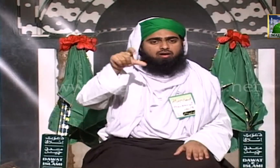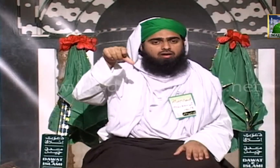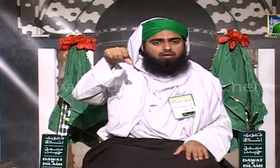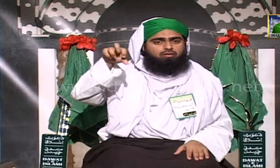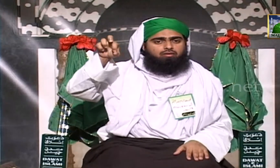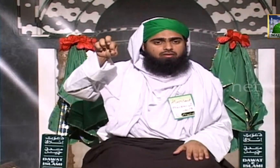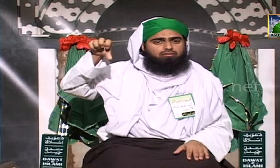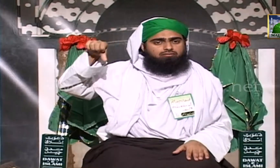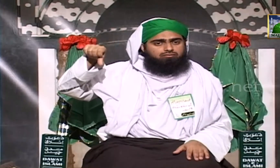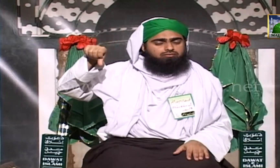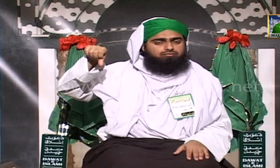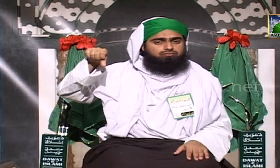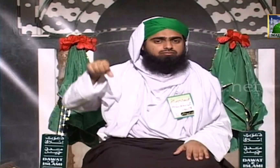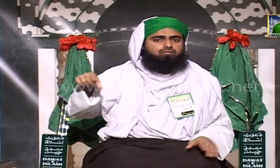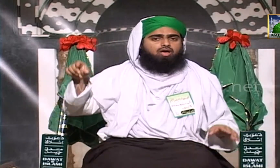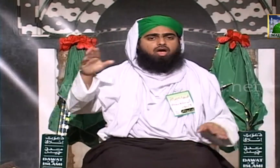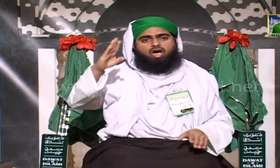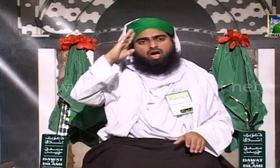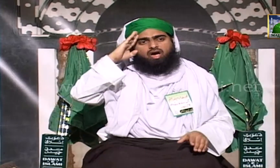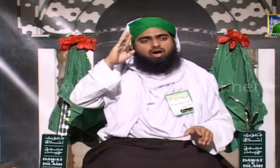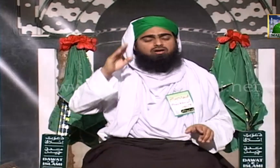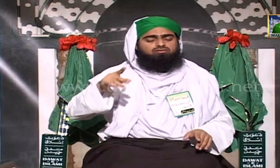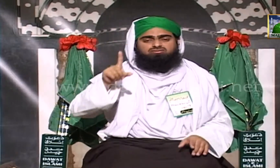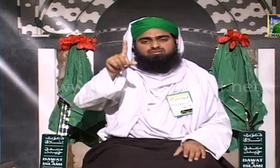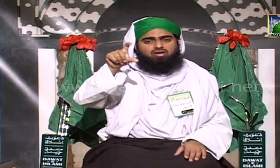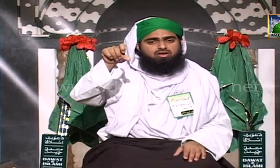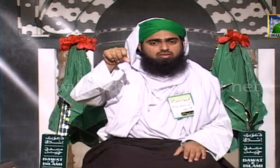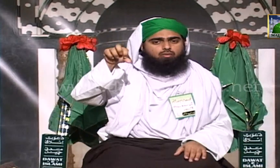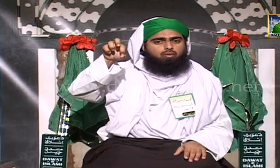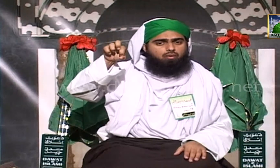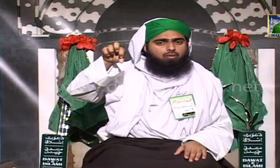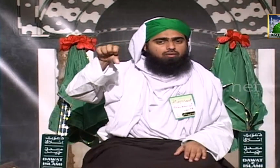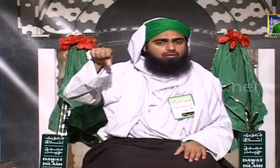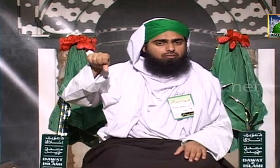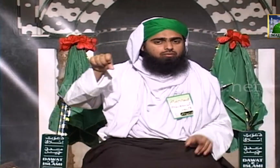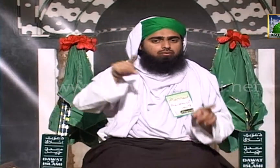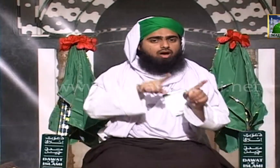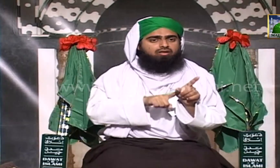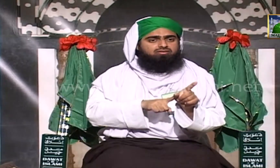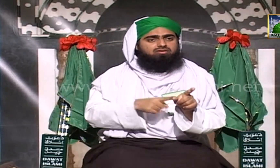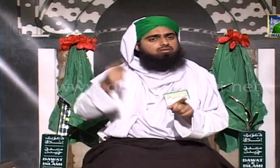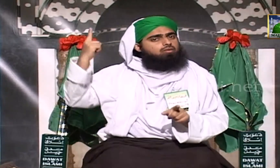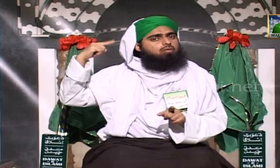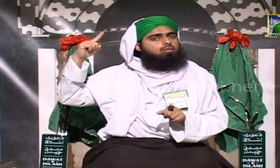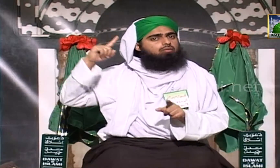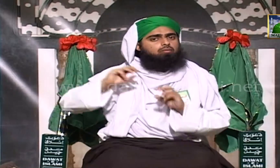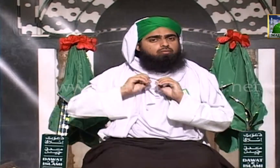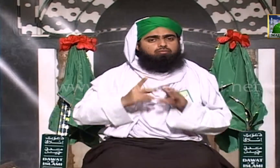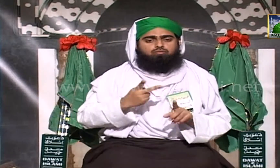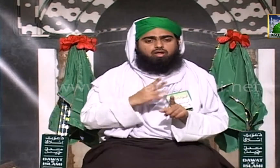1979 سینہ عیسوی میں کبھی دعوت اسلامی کا کام ہم نے شروع نہیں کیا، پتہ بھی نہیں تھا. جب کی